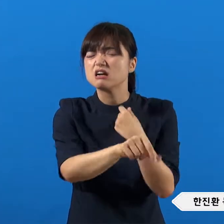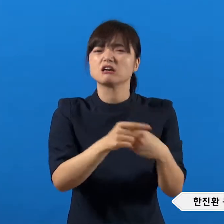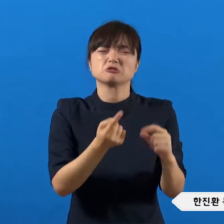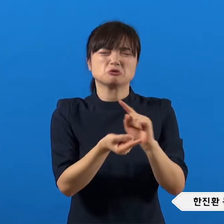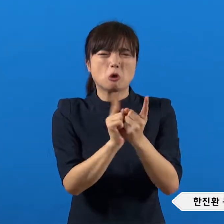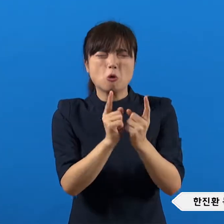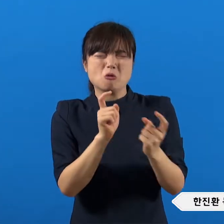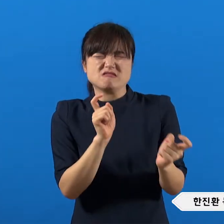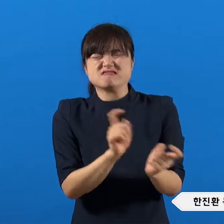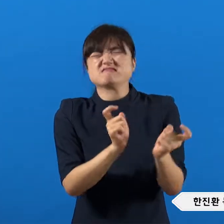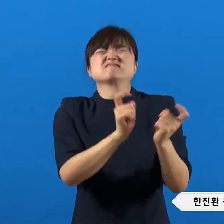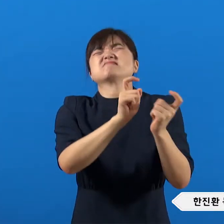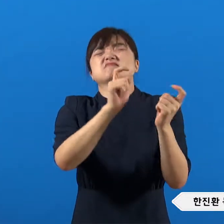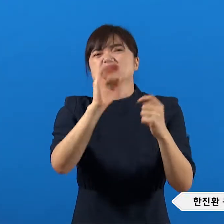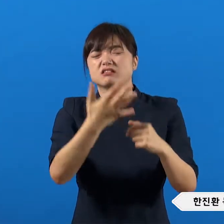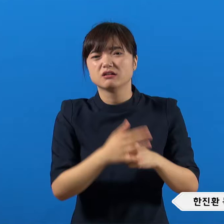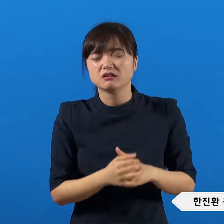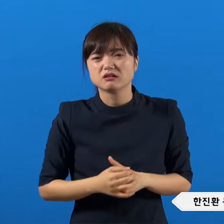안에서 싸우게 돼 있습니다.